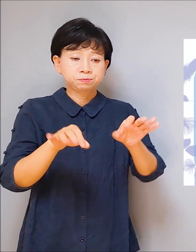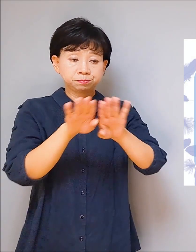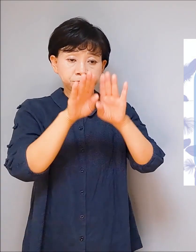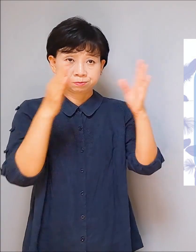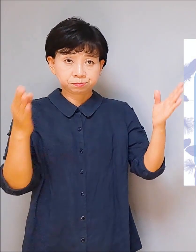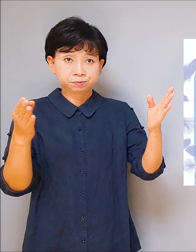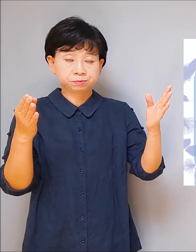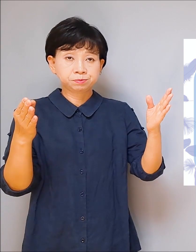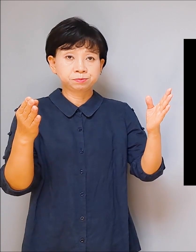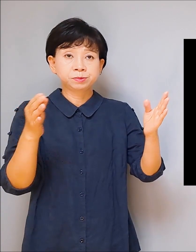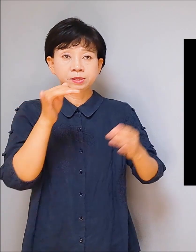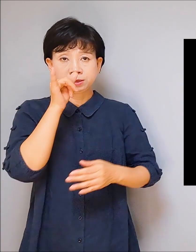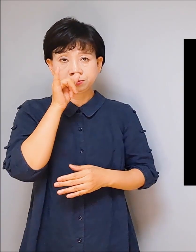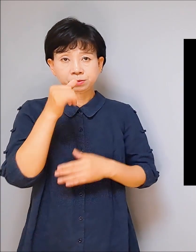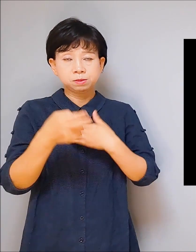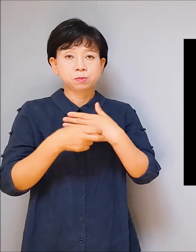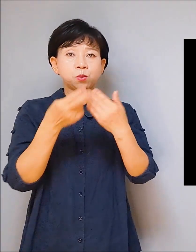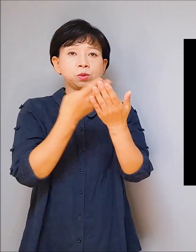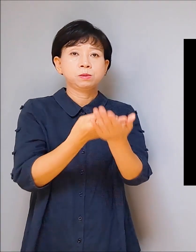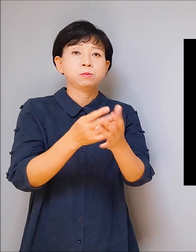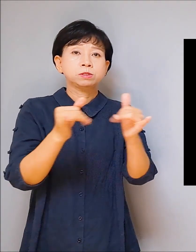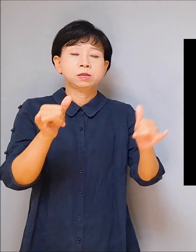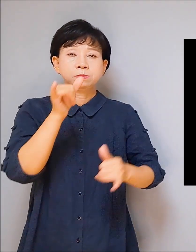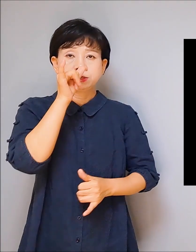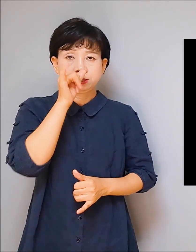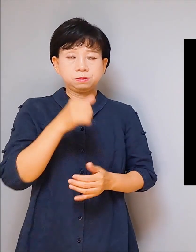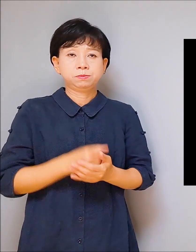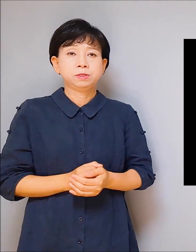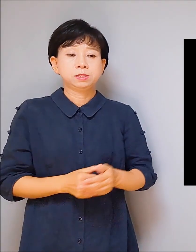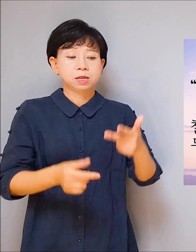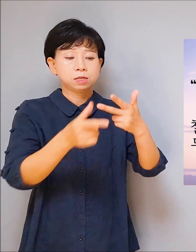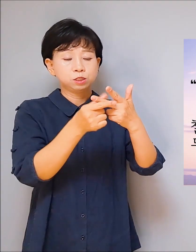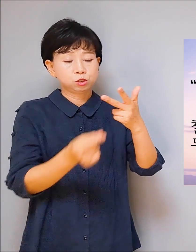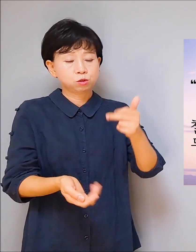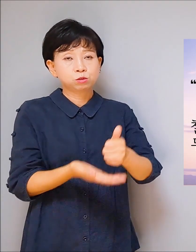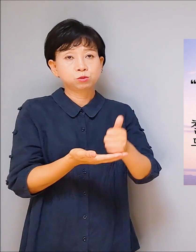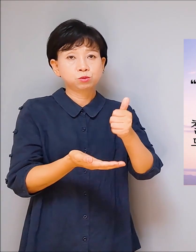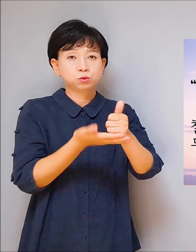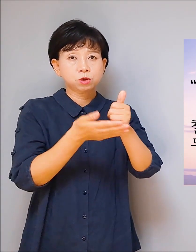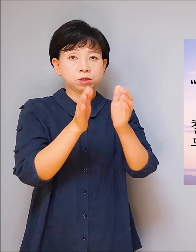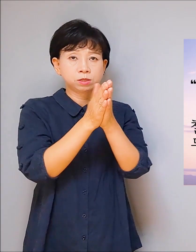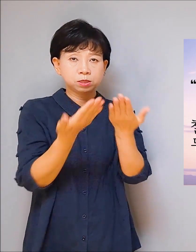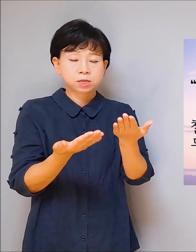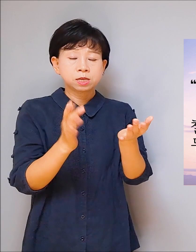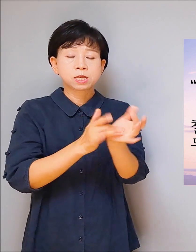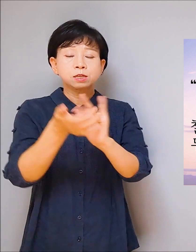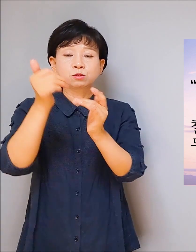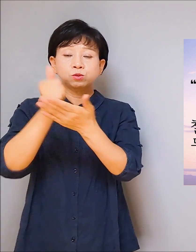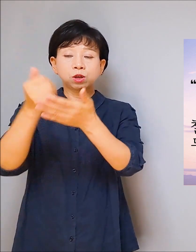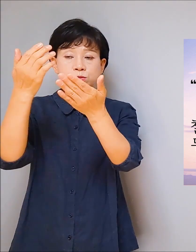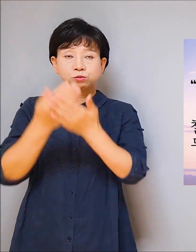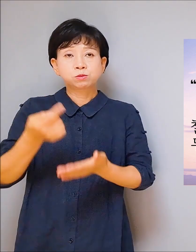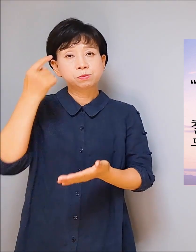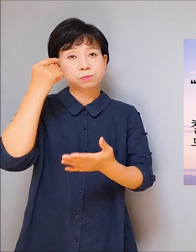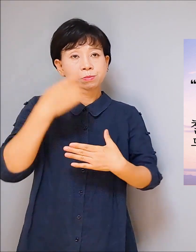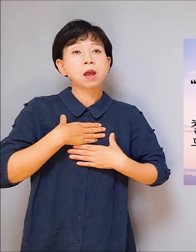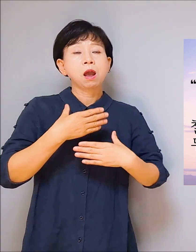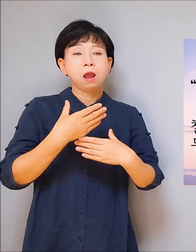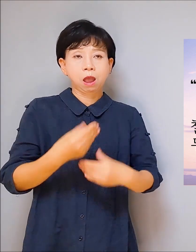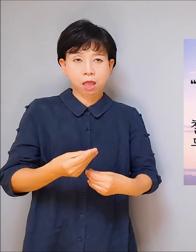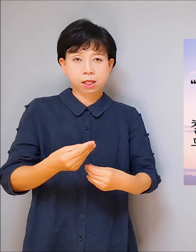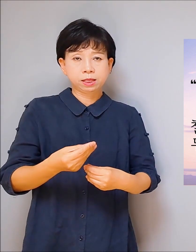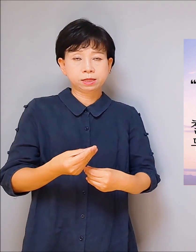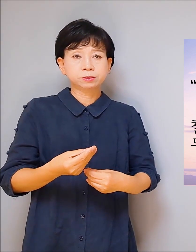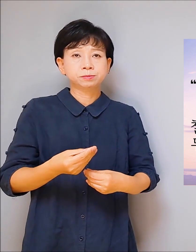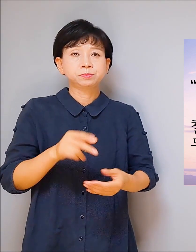계십니다. 기도 부탁드립니다. 7월 추천 도서는 예수가 주는 평안입니다. 도무지 평안이라고는